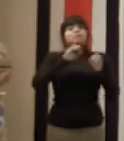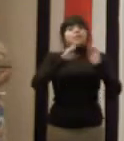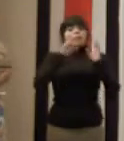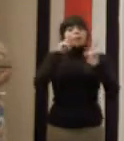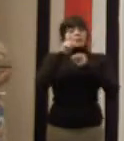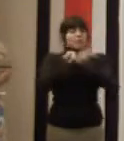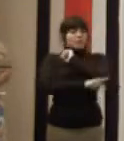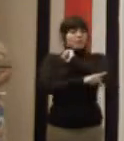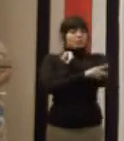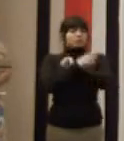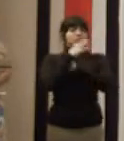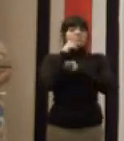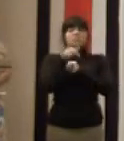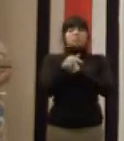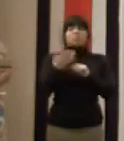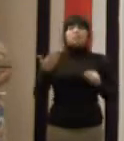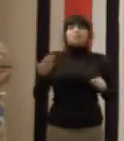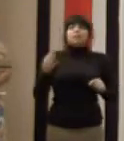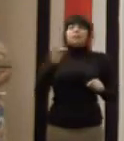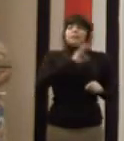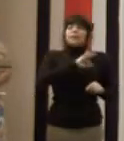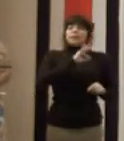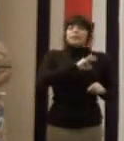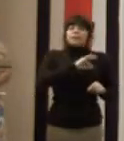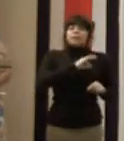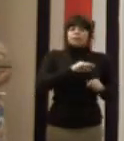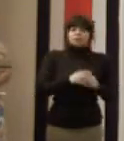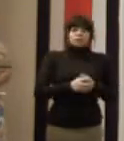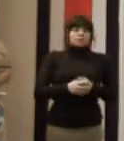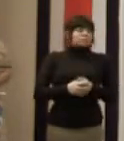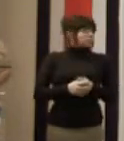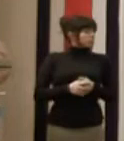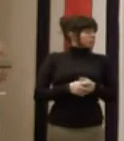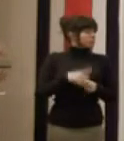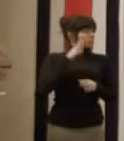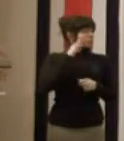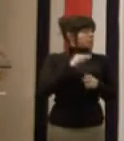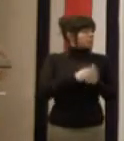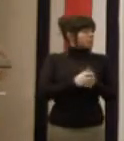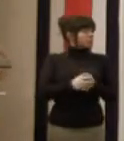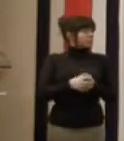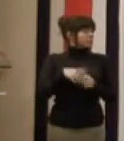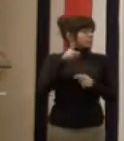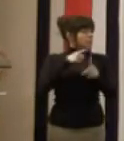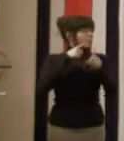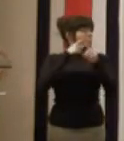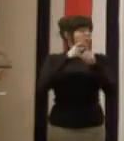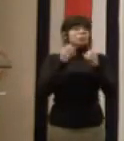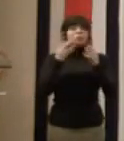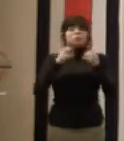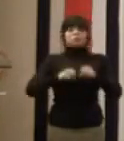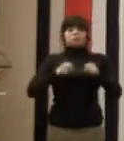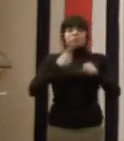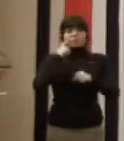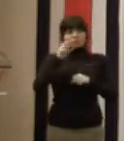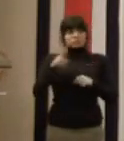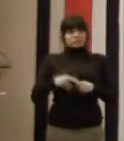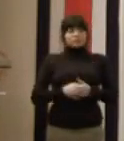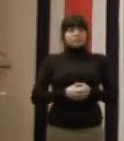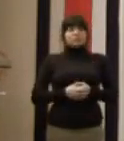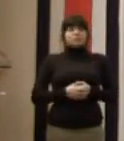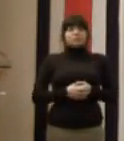el país. Estamos hablando aquí de beneficio recíproco, y creo que es una meta muy loable para Costa Rica.